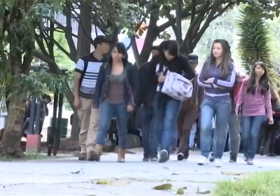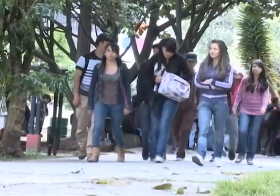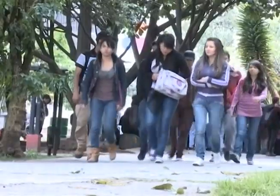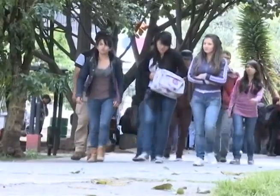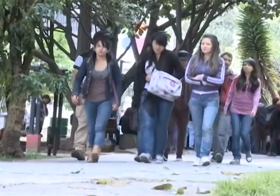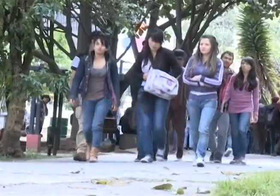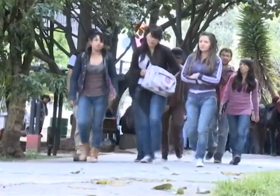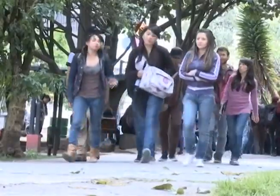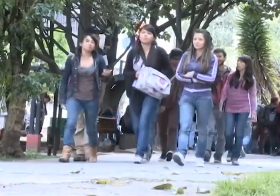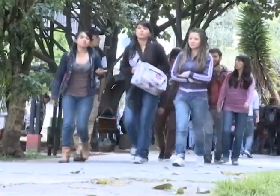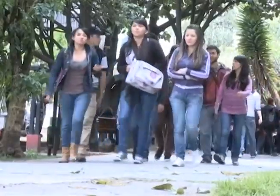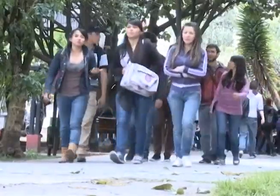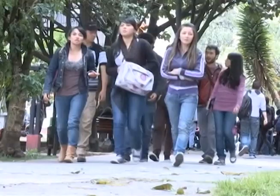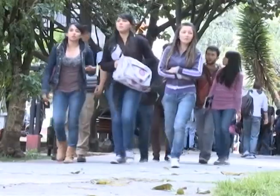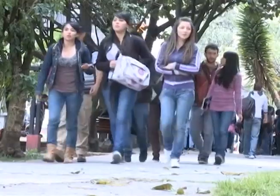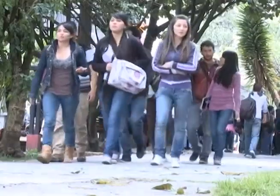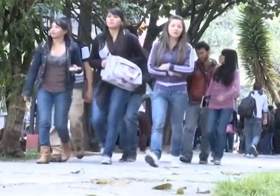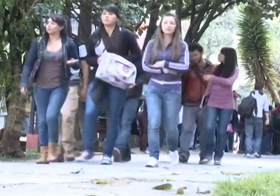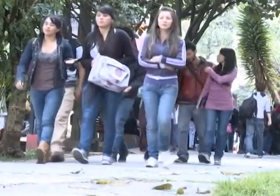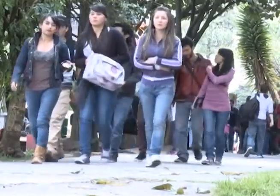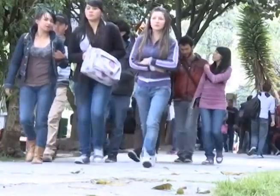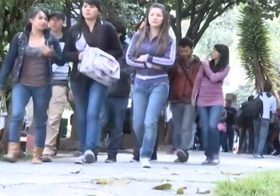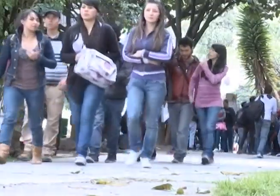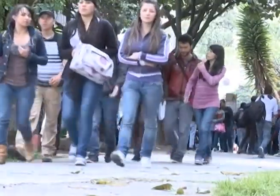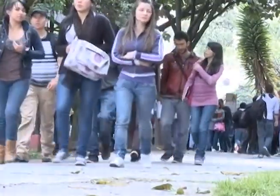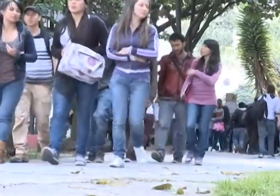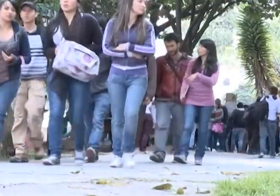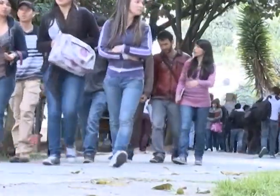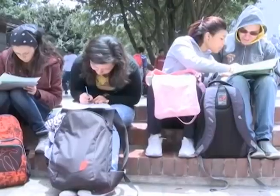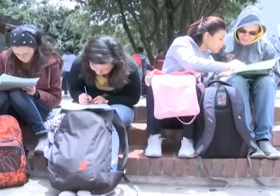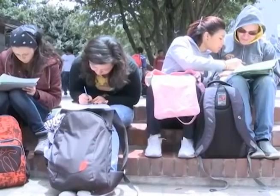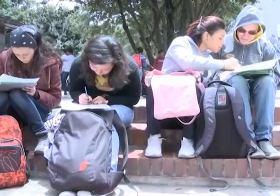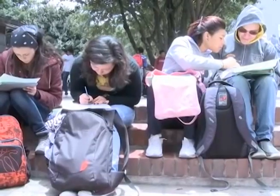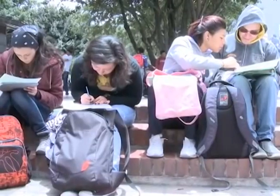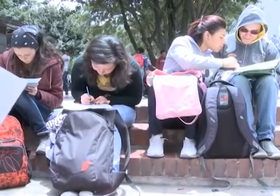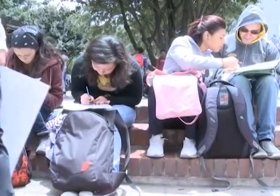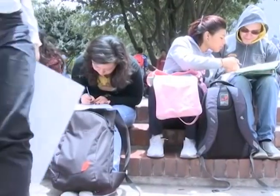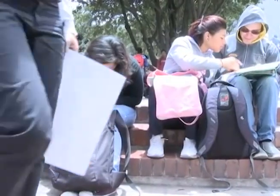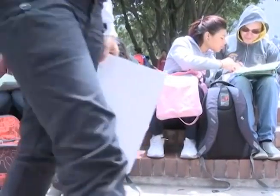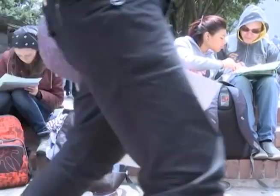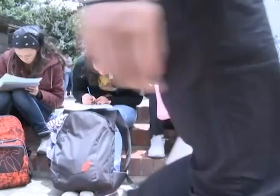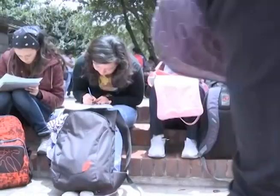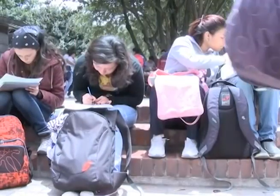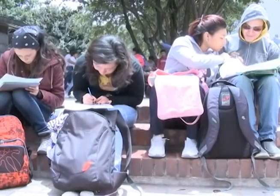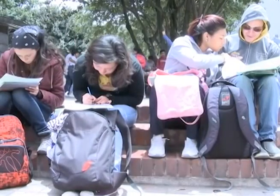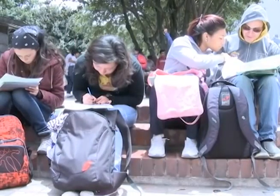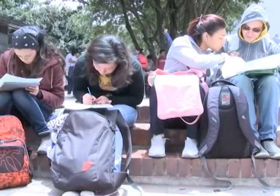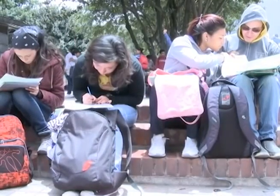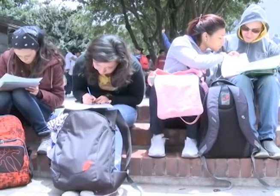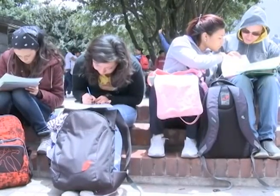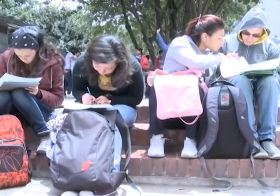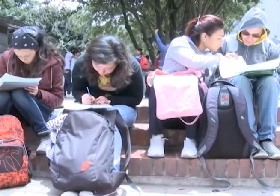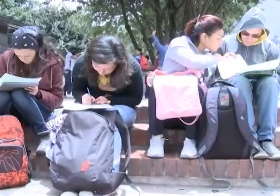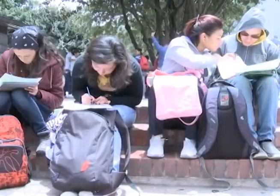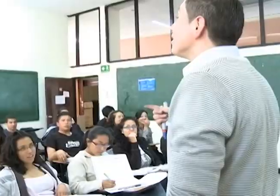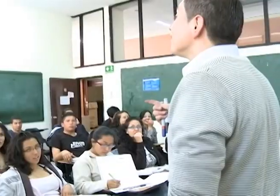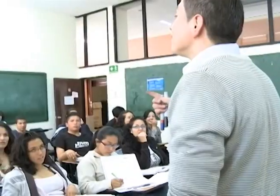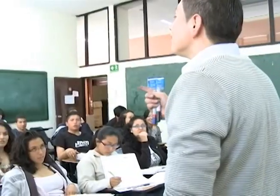es oyentizarlos, llevarlos a que ellos sean oyentes, no. La idea es que sí entiendan que hay una